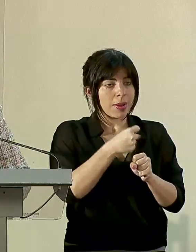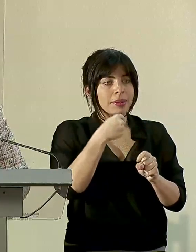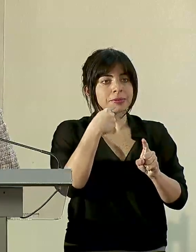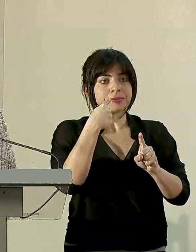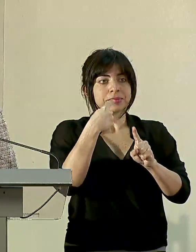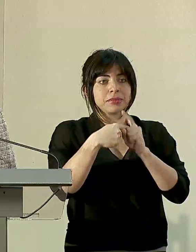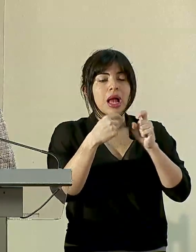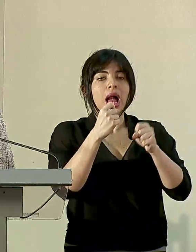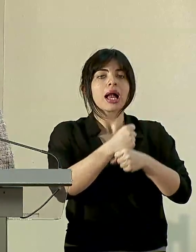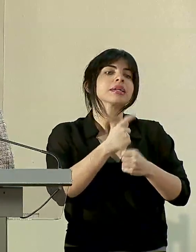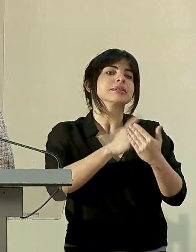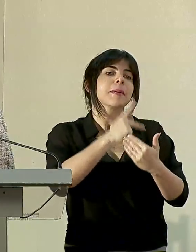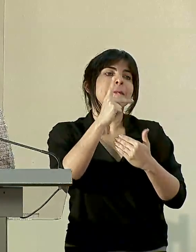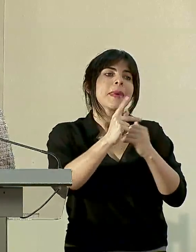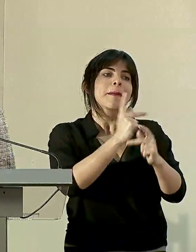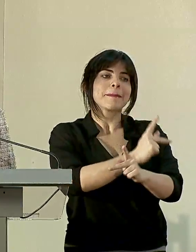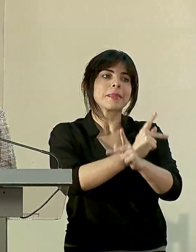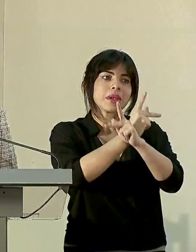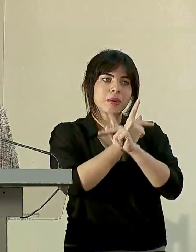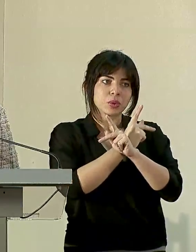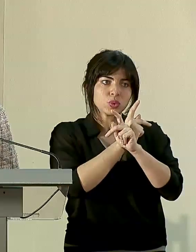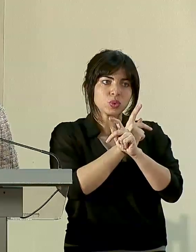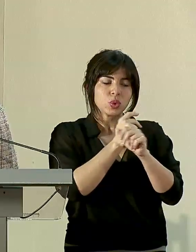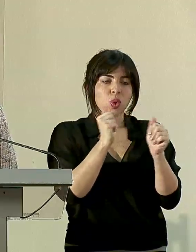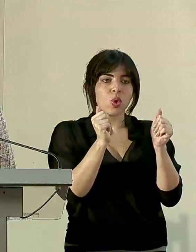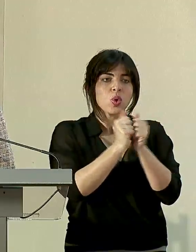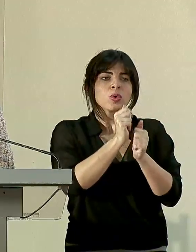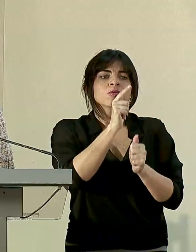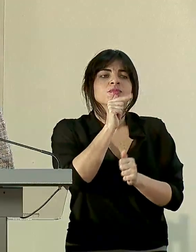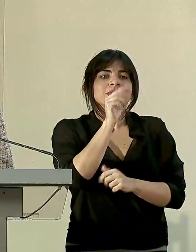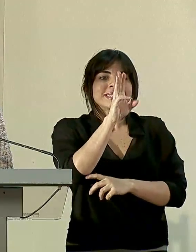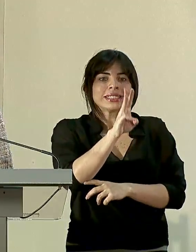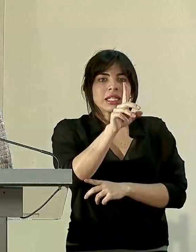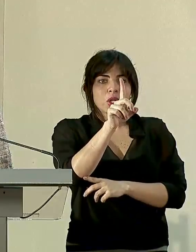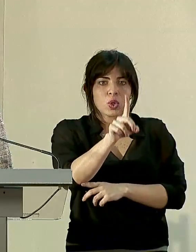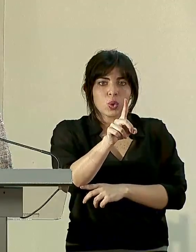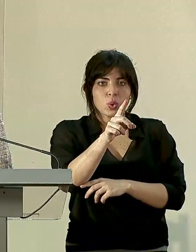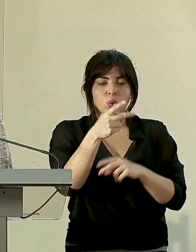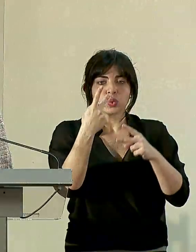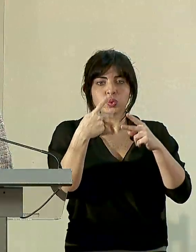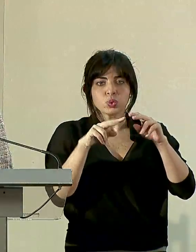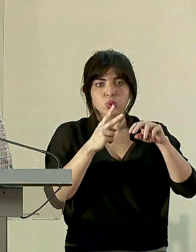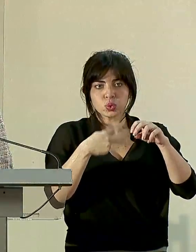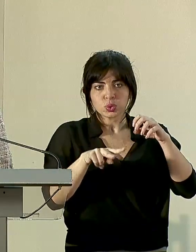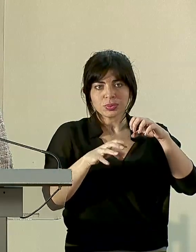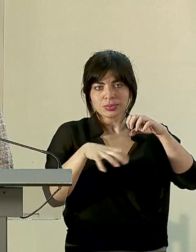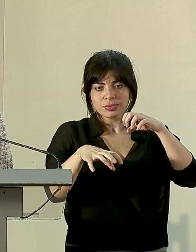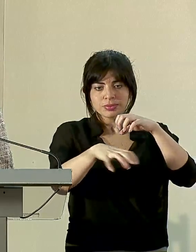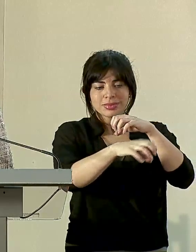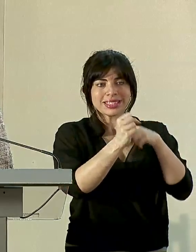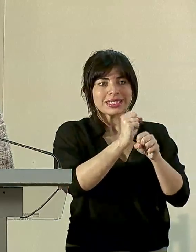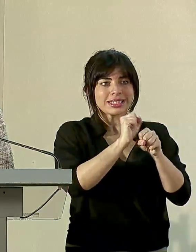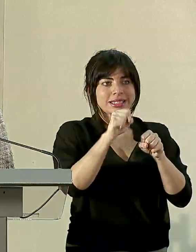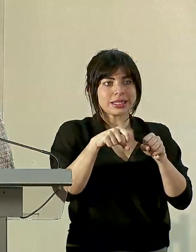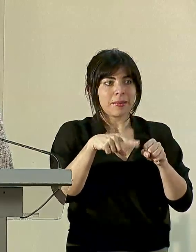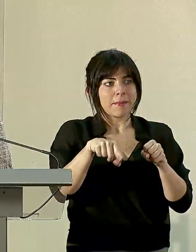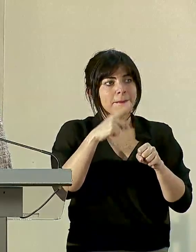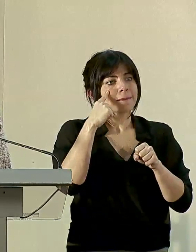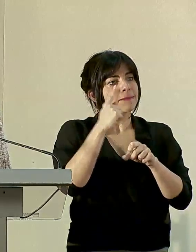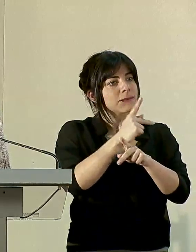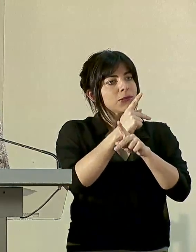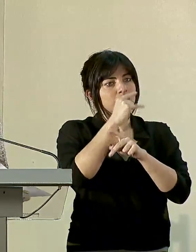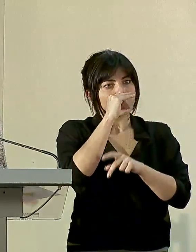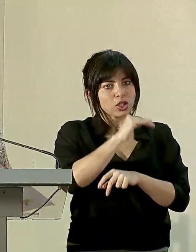harán planes preventivos conjuntamente con los 61 subsistemas locales de prevención, de protección de la niñez